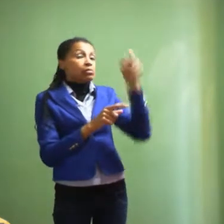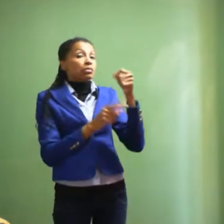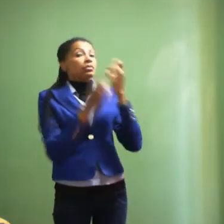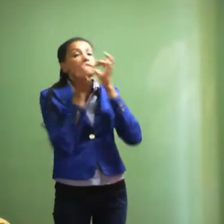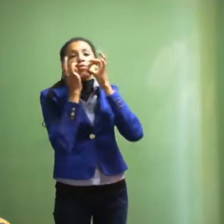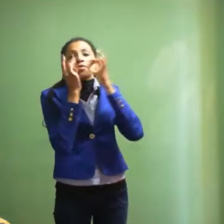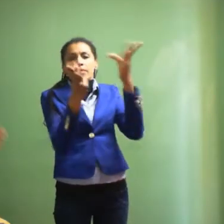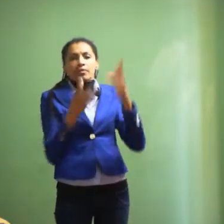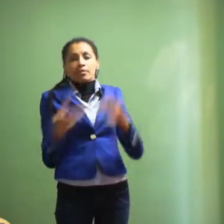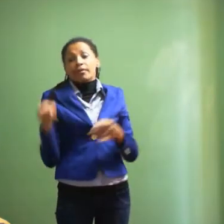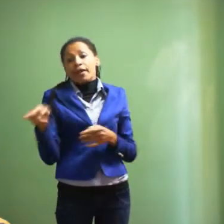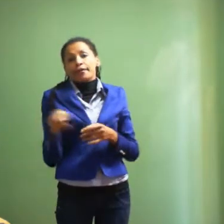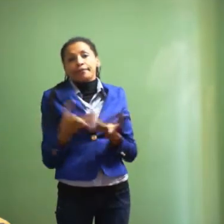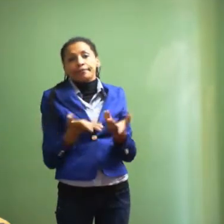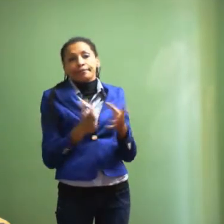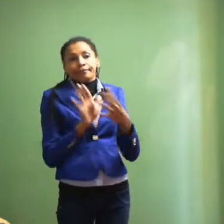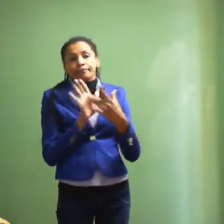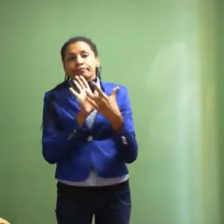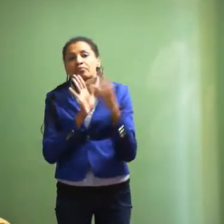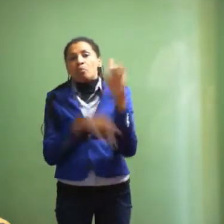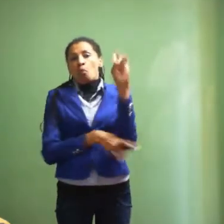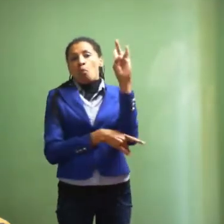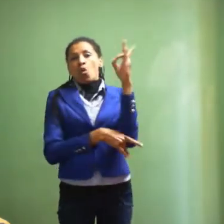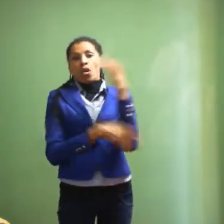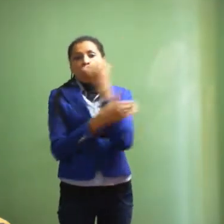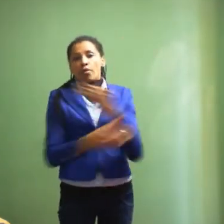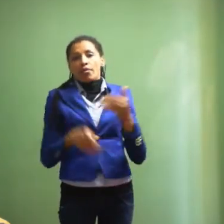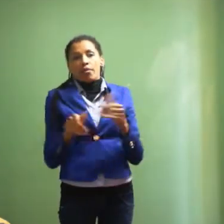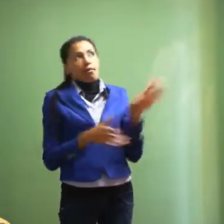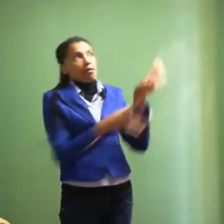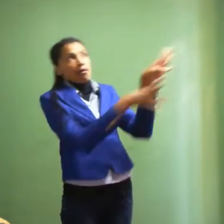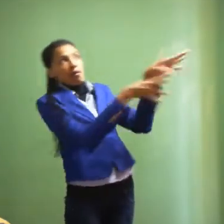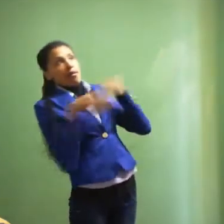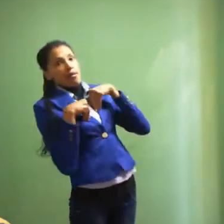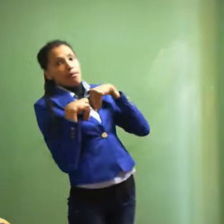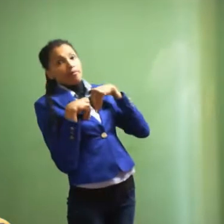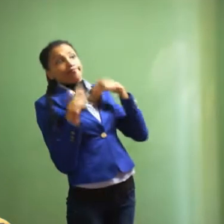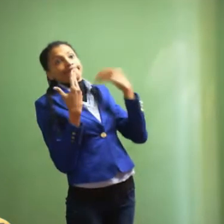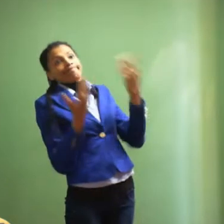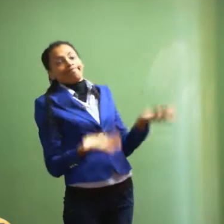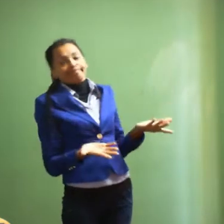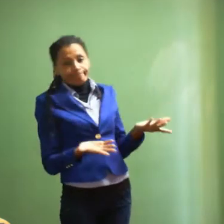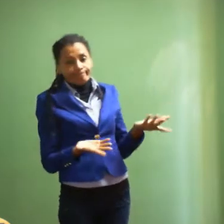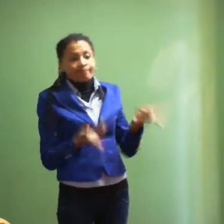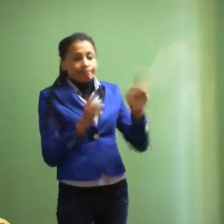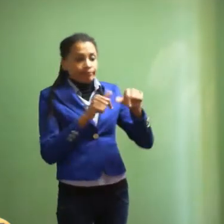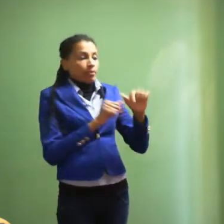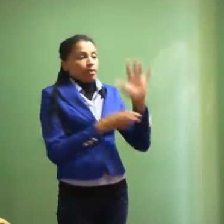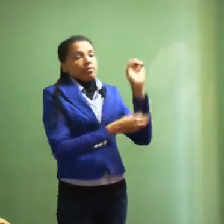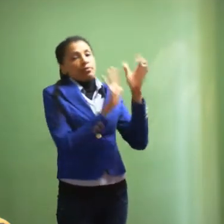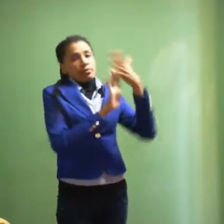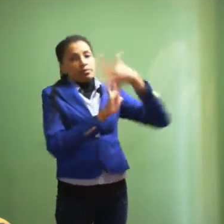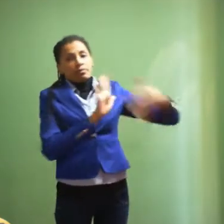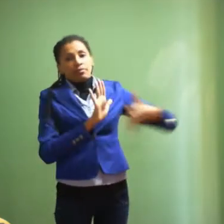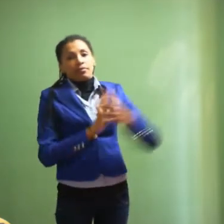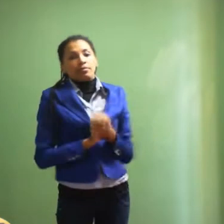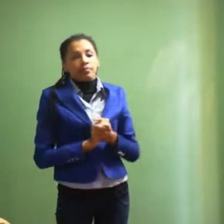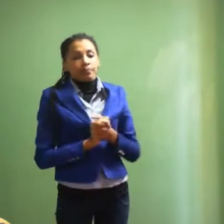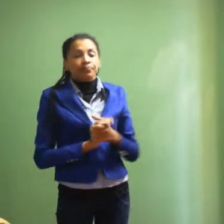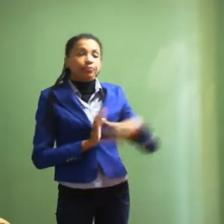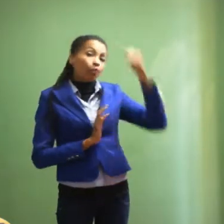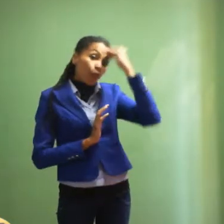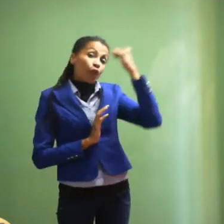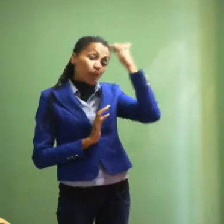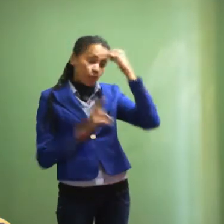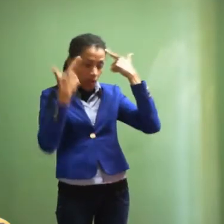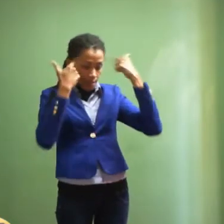asunto gravísimo, porque es el modelo que van a copiar los estudiantes y el modelo lingüístico. Entonces la profesora